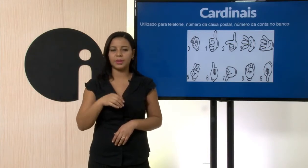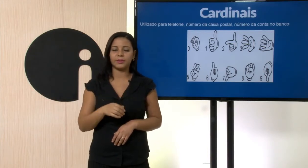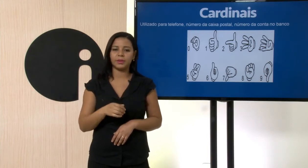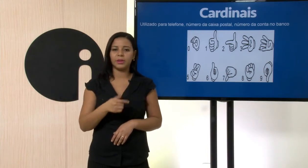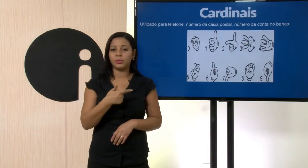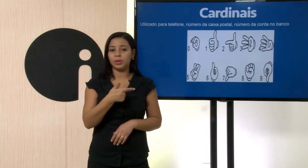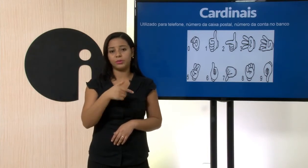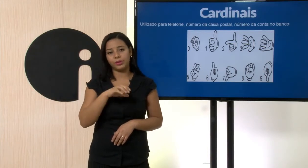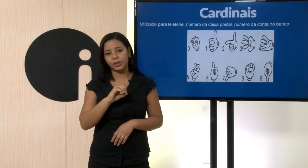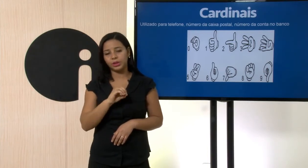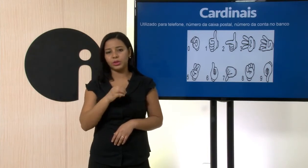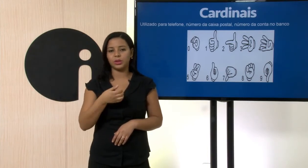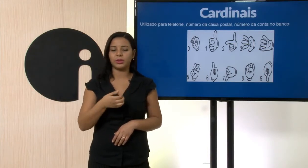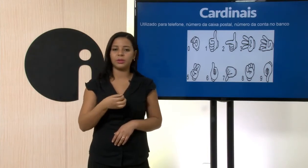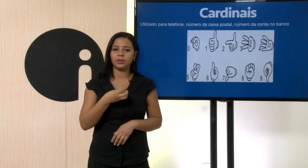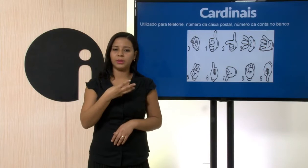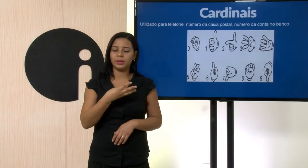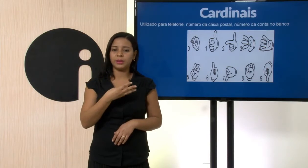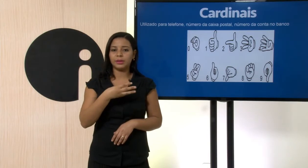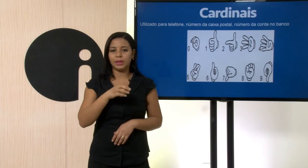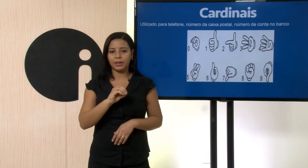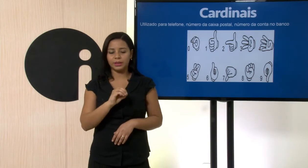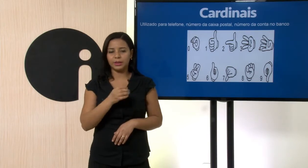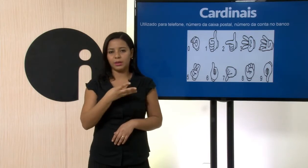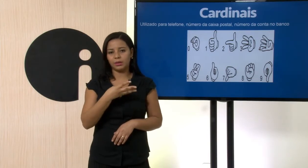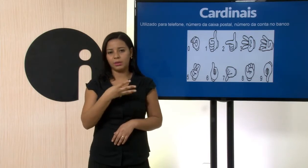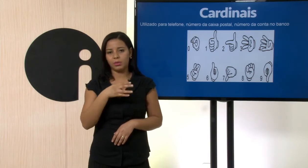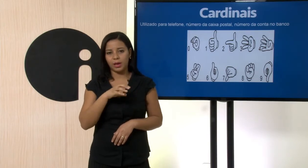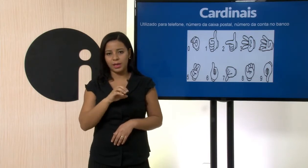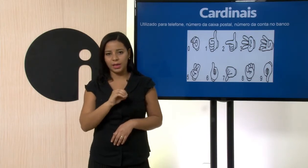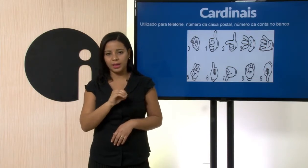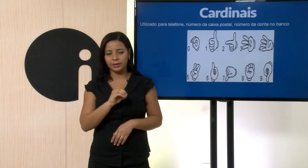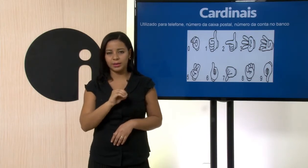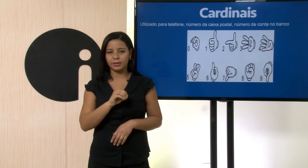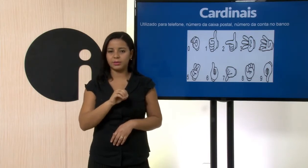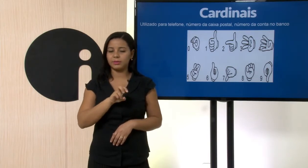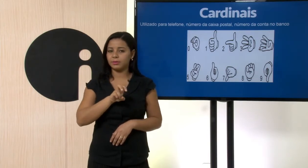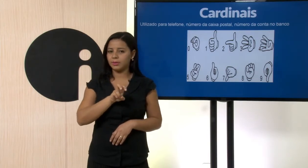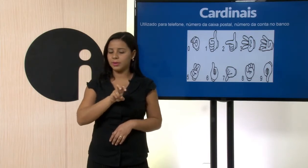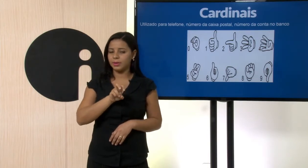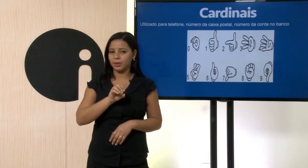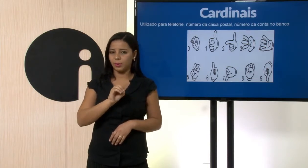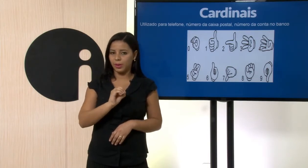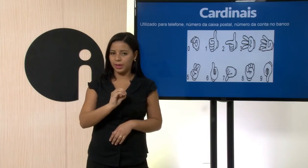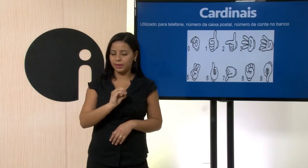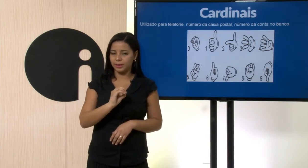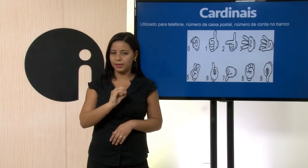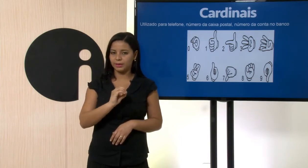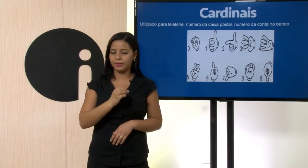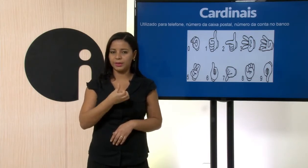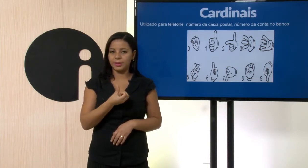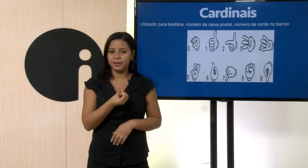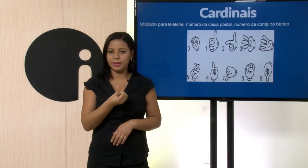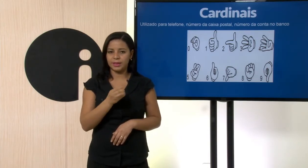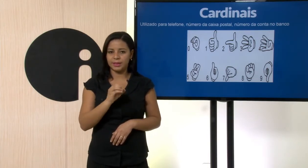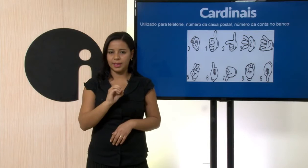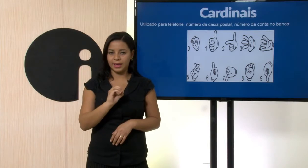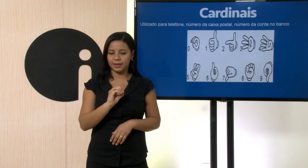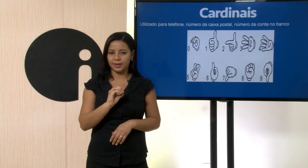14, número 20, 30, 40, 50,